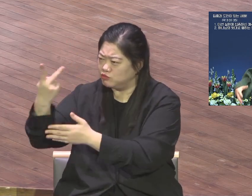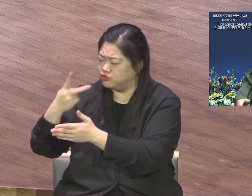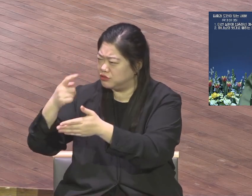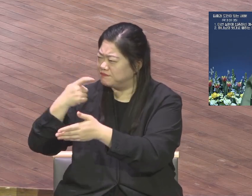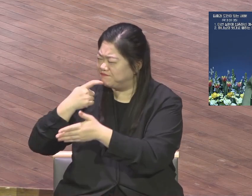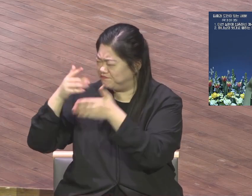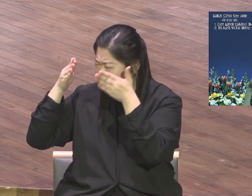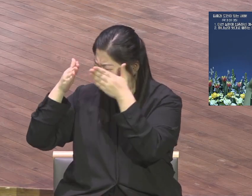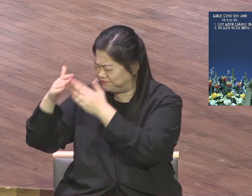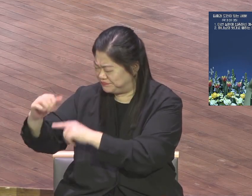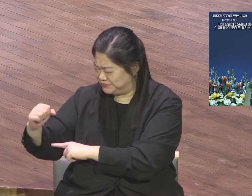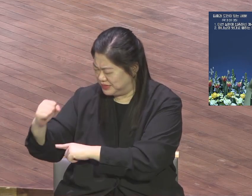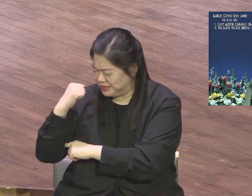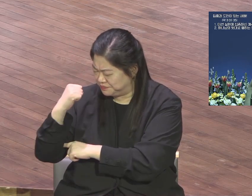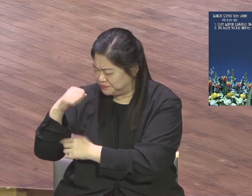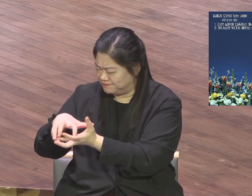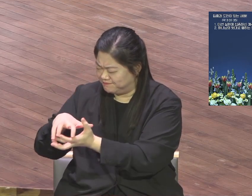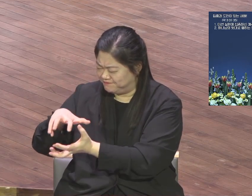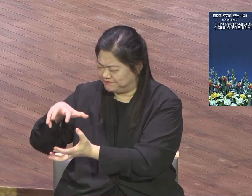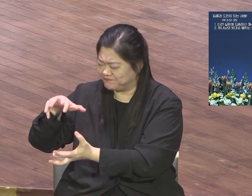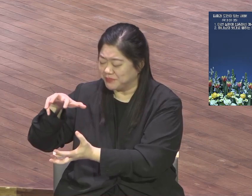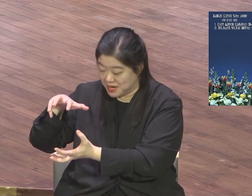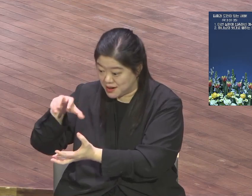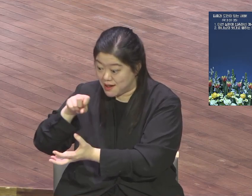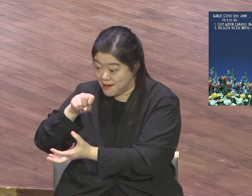주느냐고요. 절대 주시옵 안 줍니다.